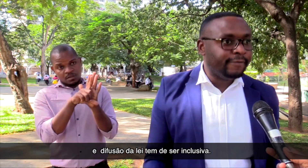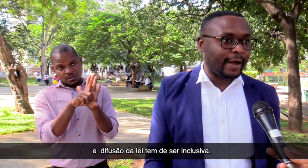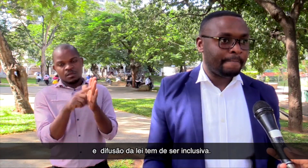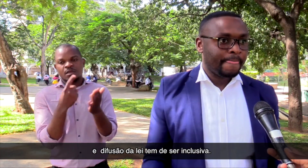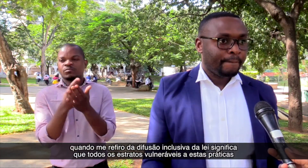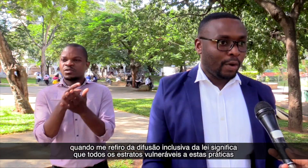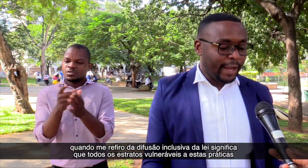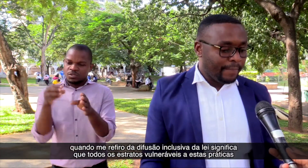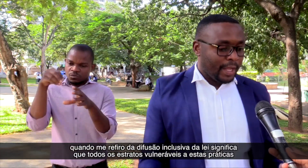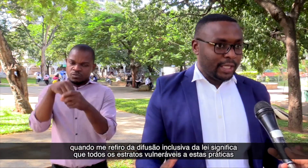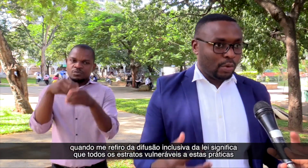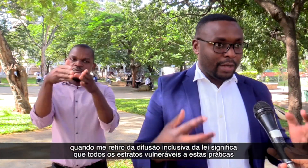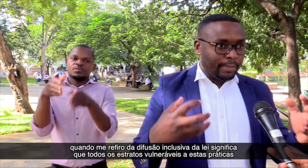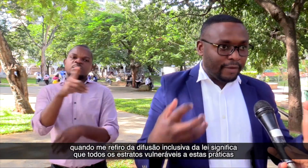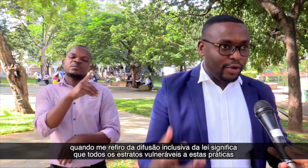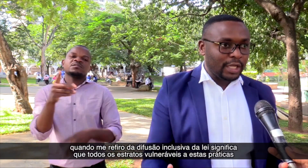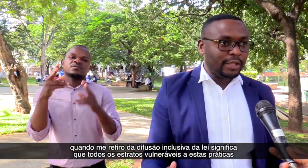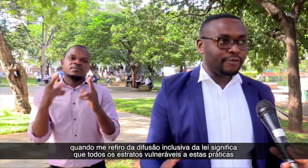prática